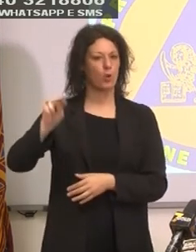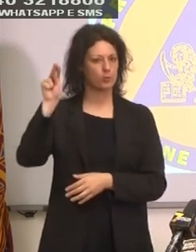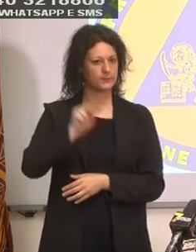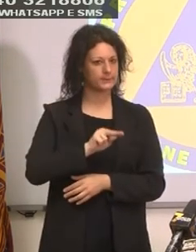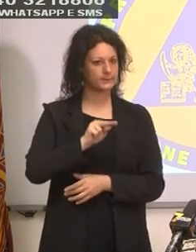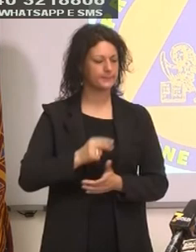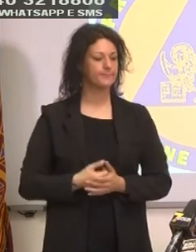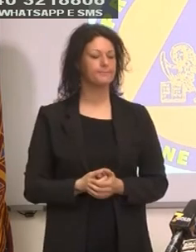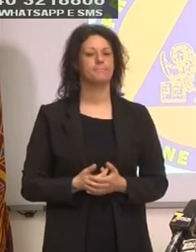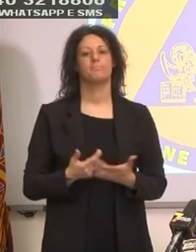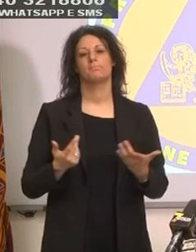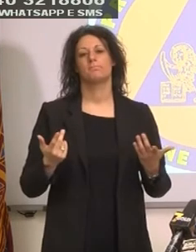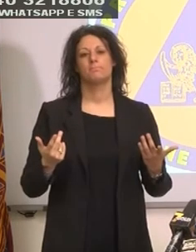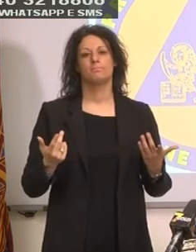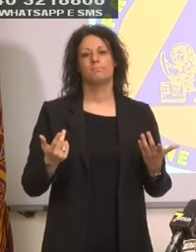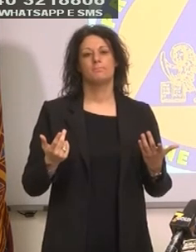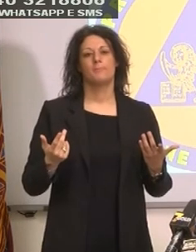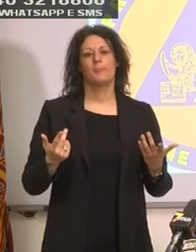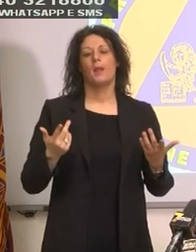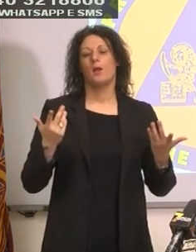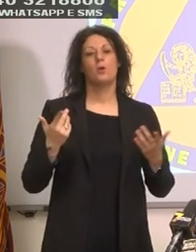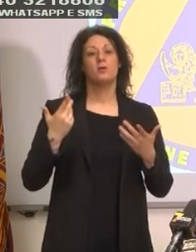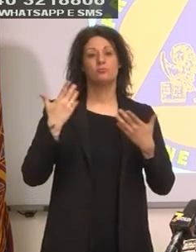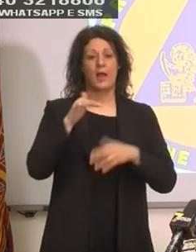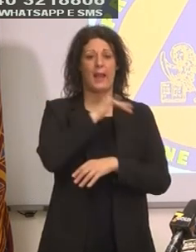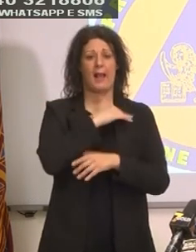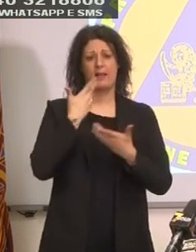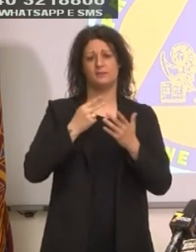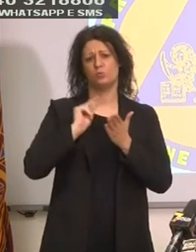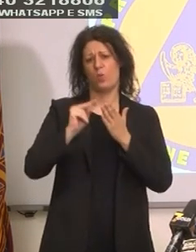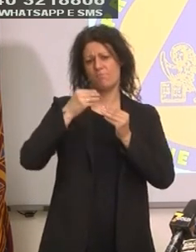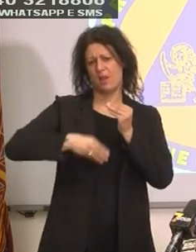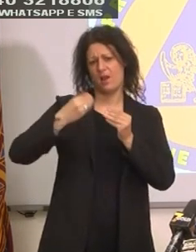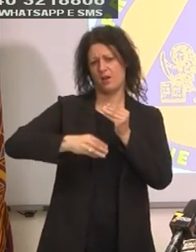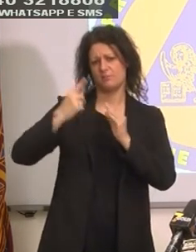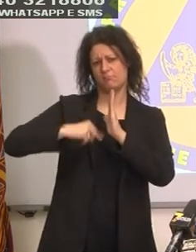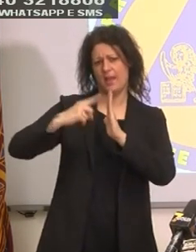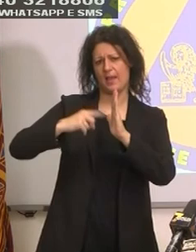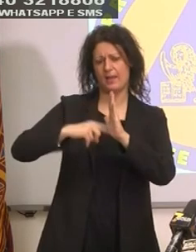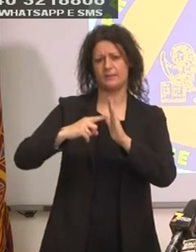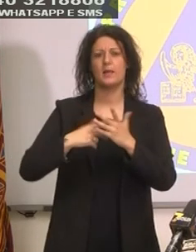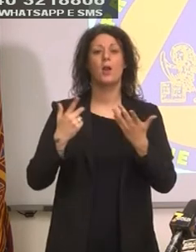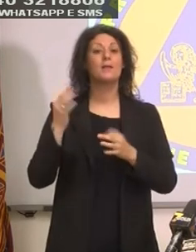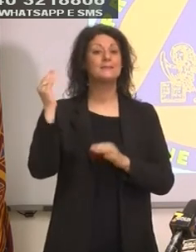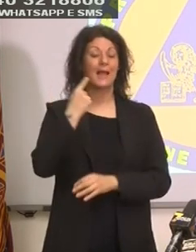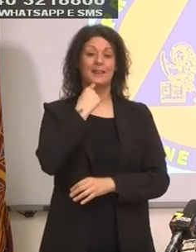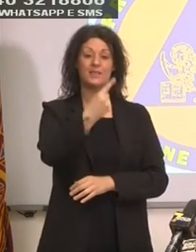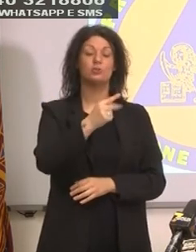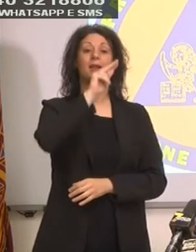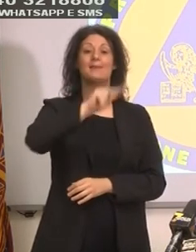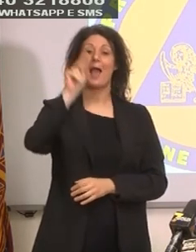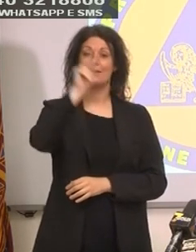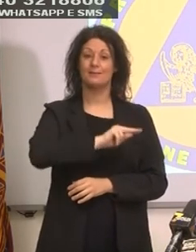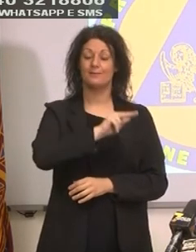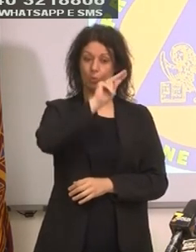pensare di... Allora, se non avessimo avuto sto progresso di tutti questi mesi persi, vi direi voglio andare a votare il 20 e apriamo dopo, punto, e cerchiamo